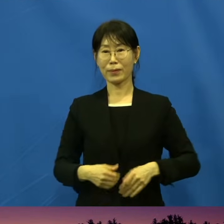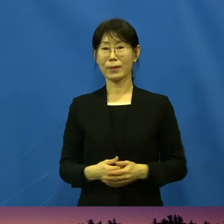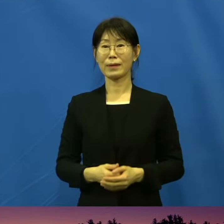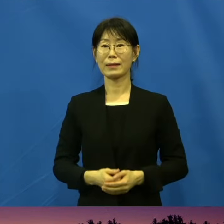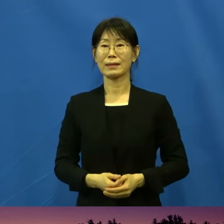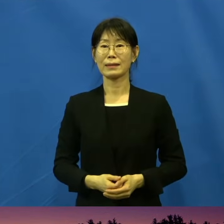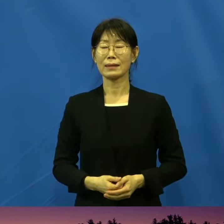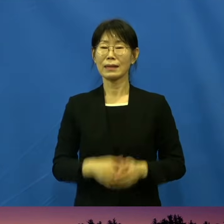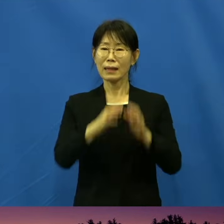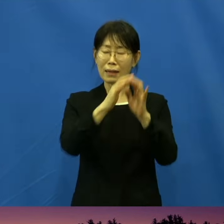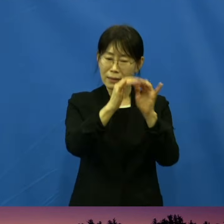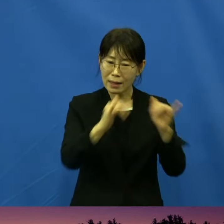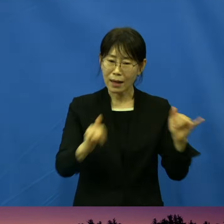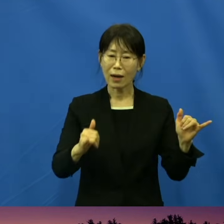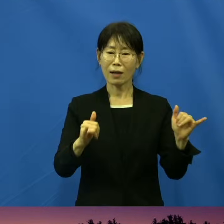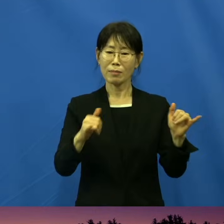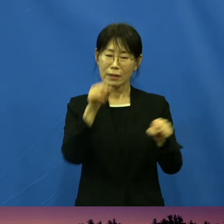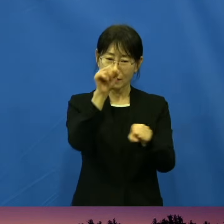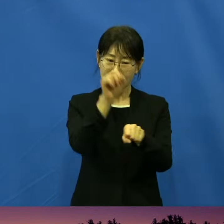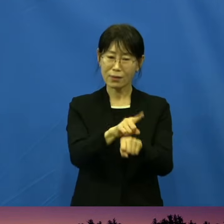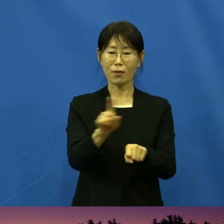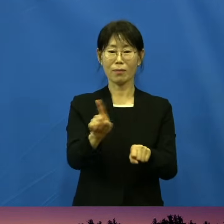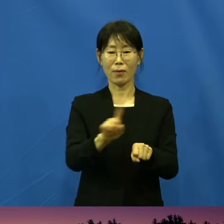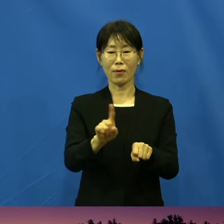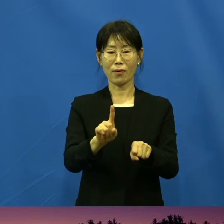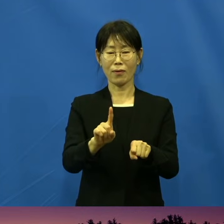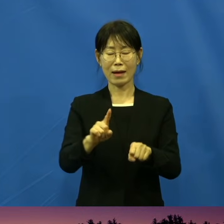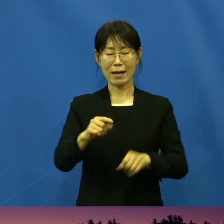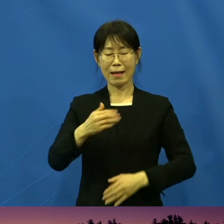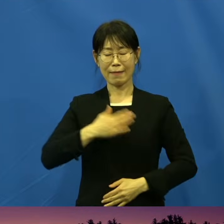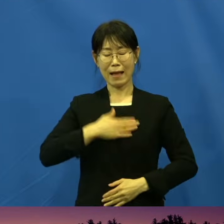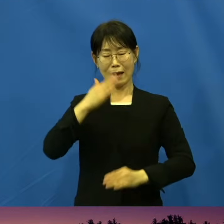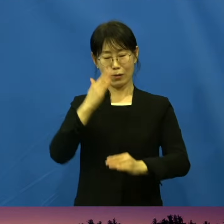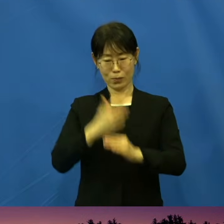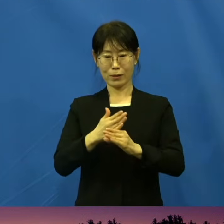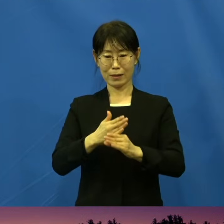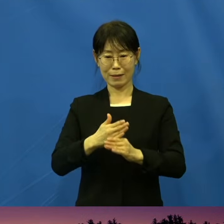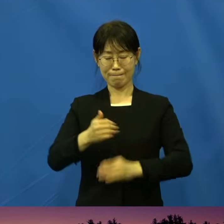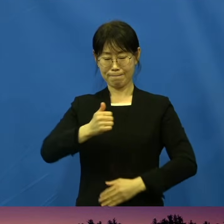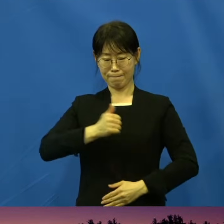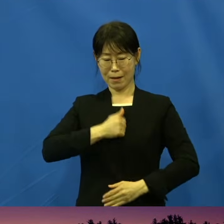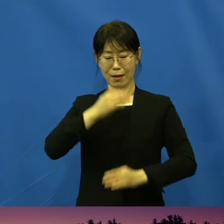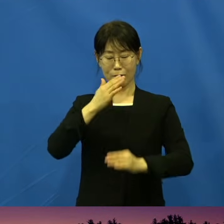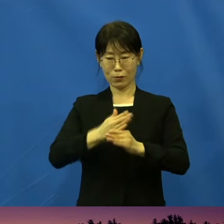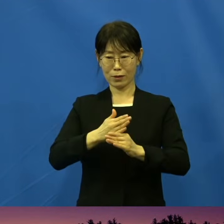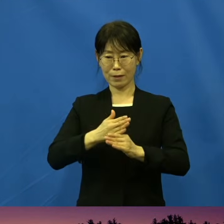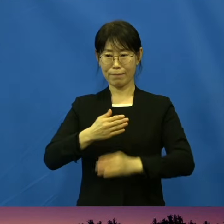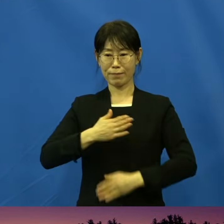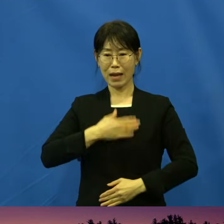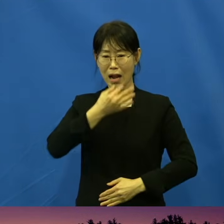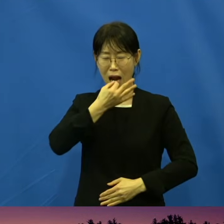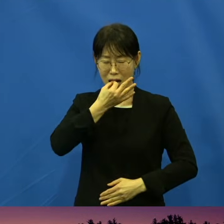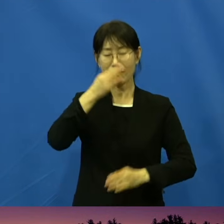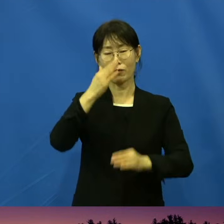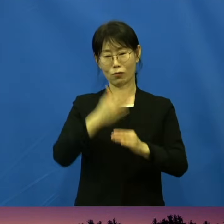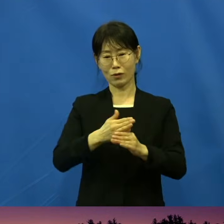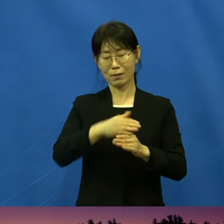인간은 끊임없이 자아 중심적이에요. 자아, 이 에고. 이 자아라는 단어가